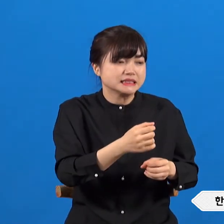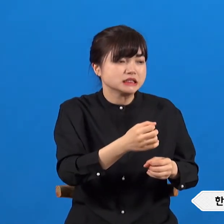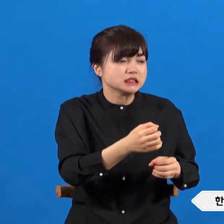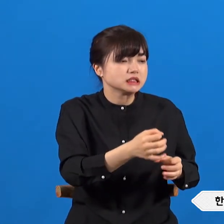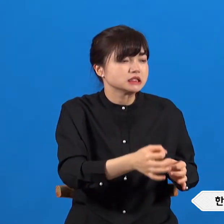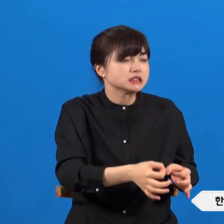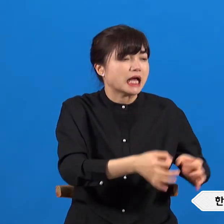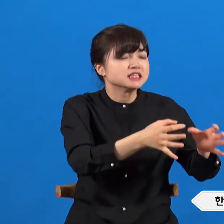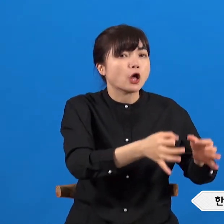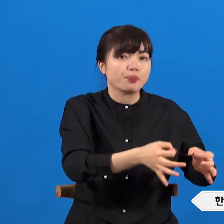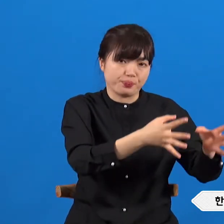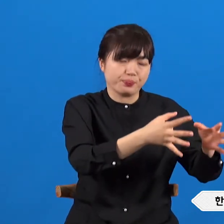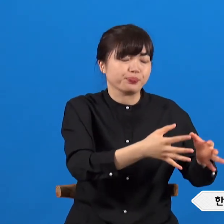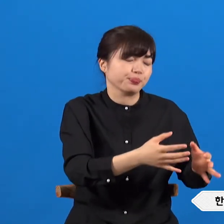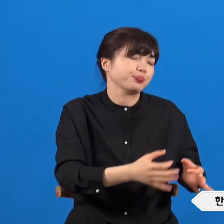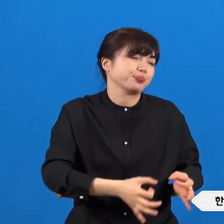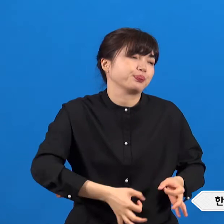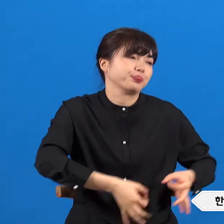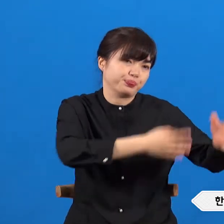했다고 합니다.